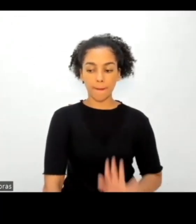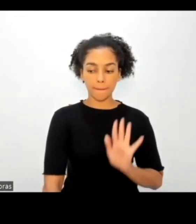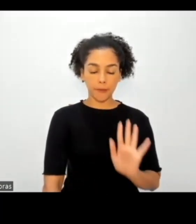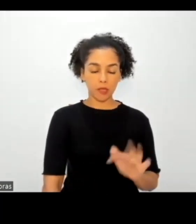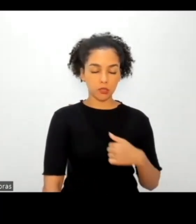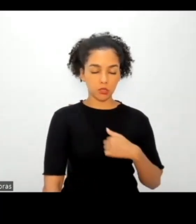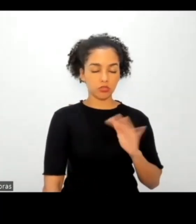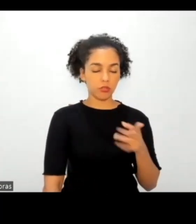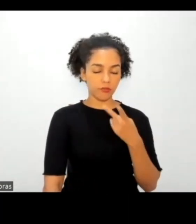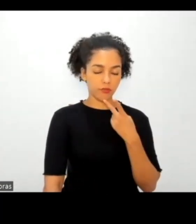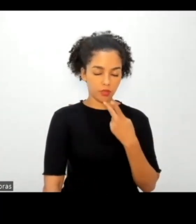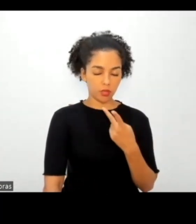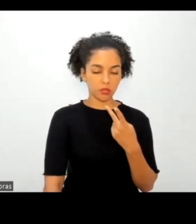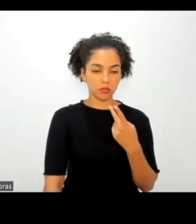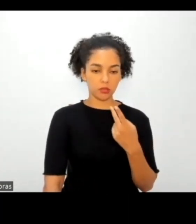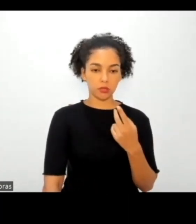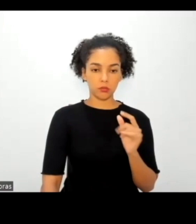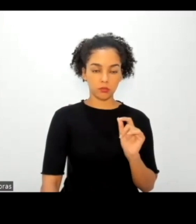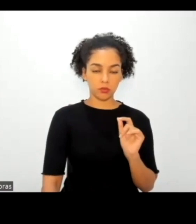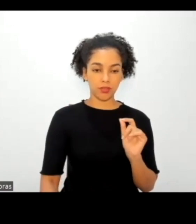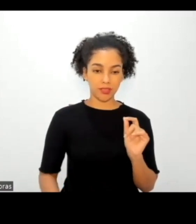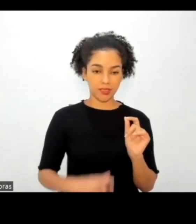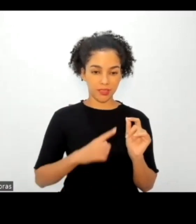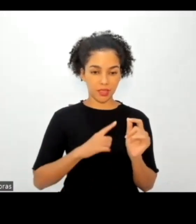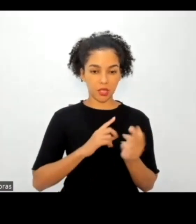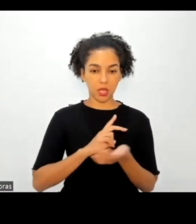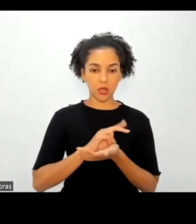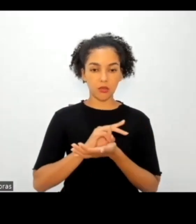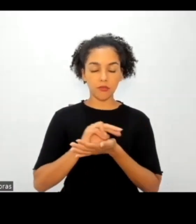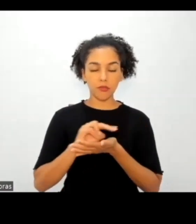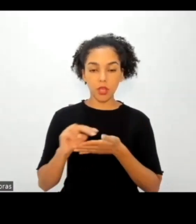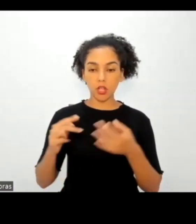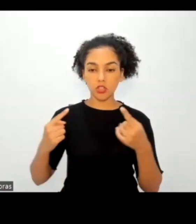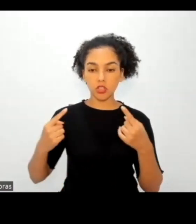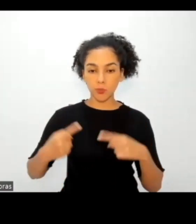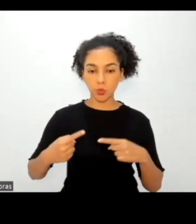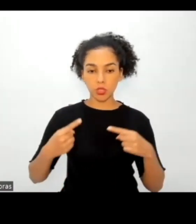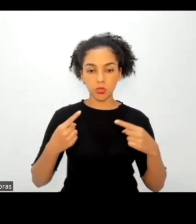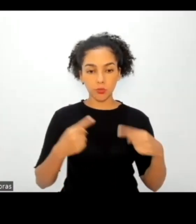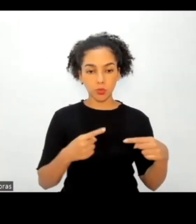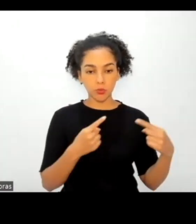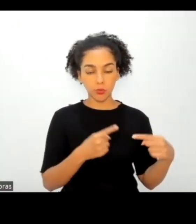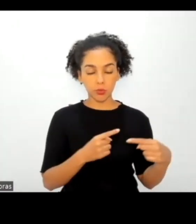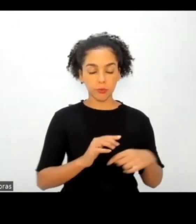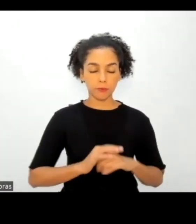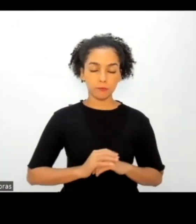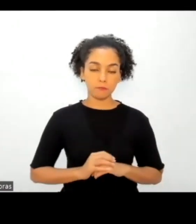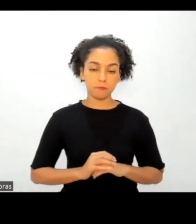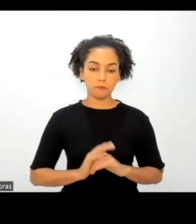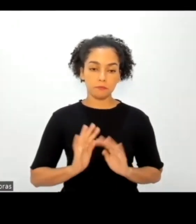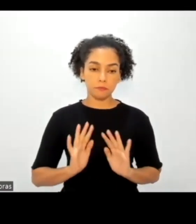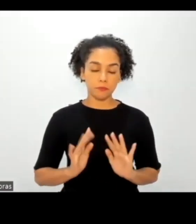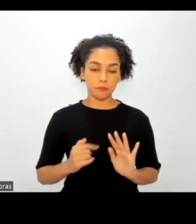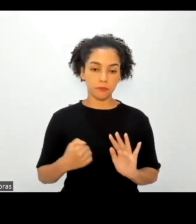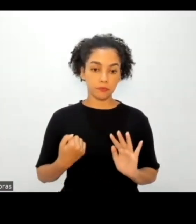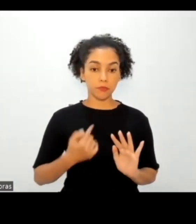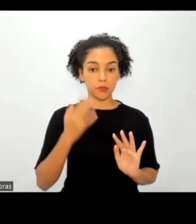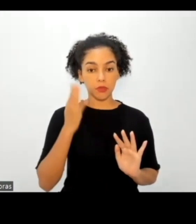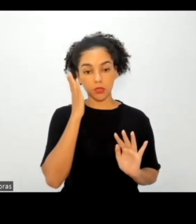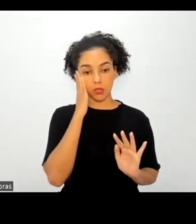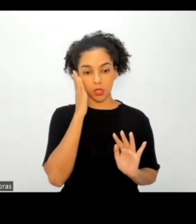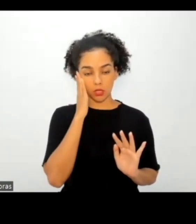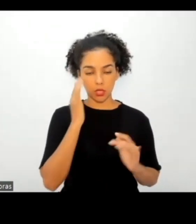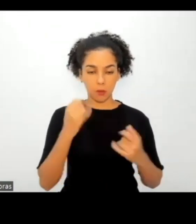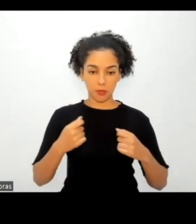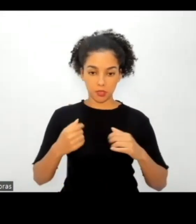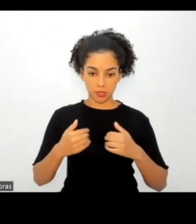como eu sinalizei, enfim, obviamente que há uma série de disputas, mas a gente entende, e aí a gente precisa